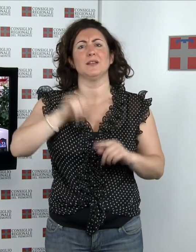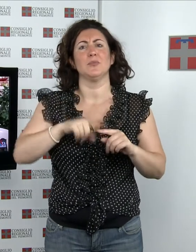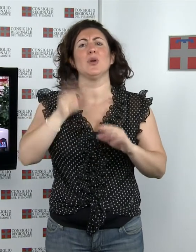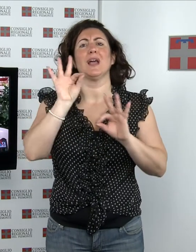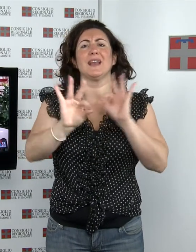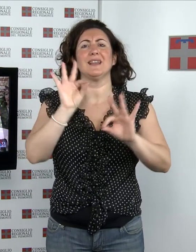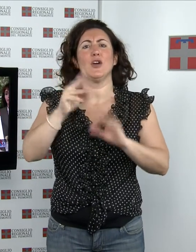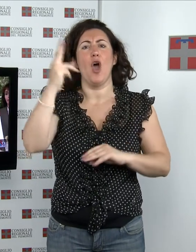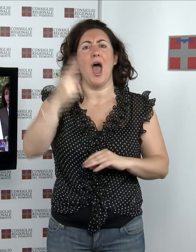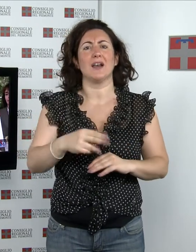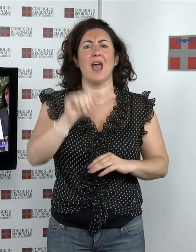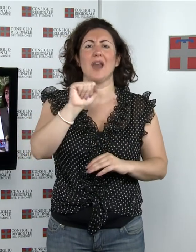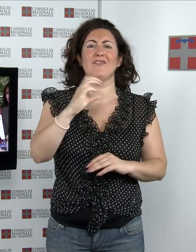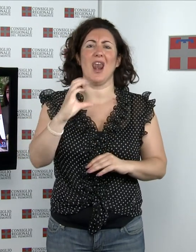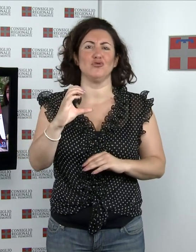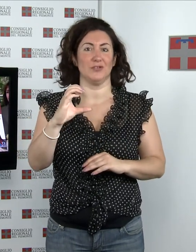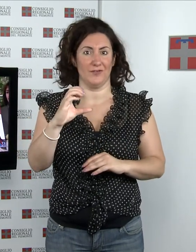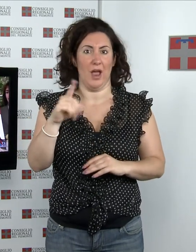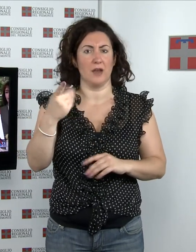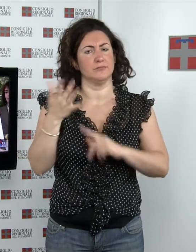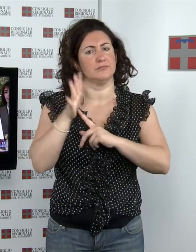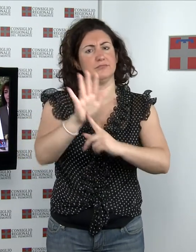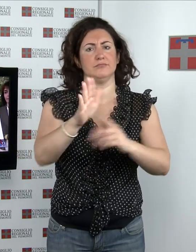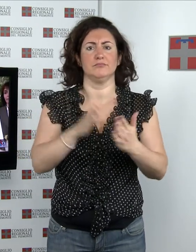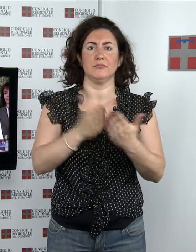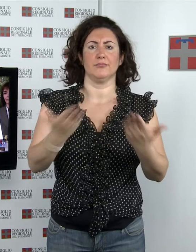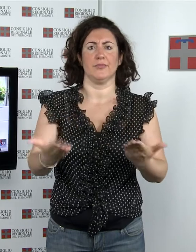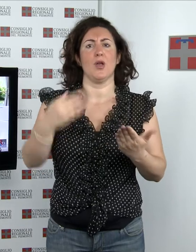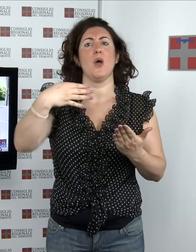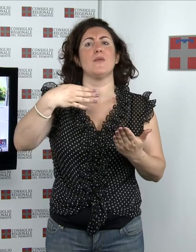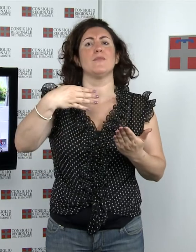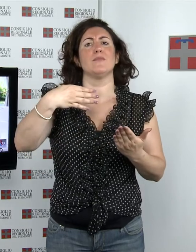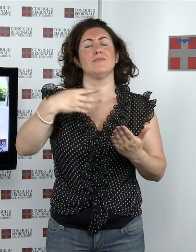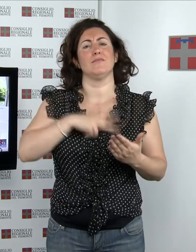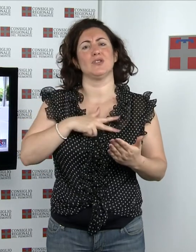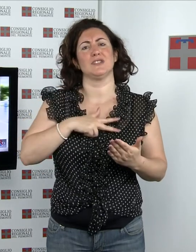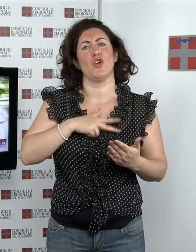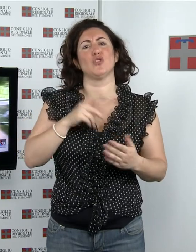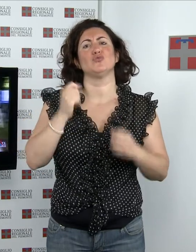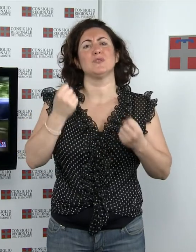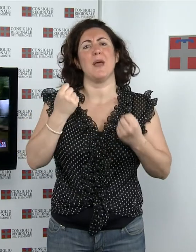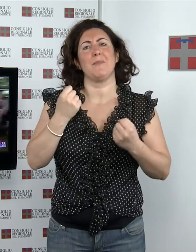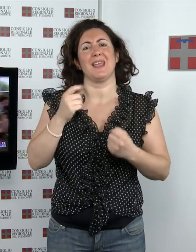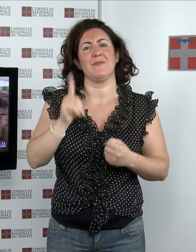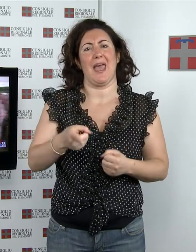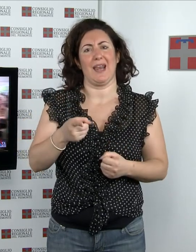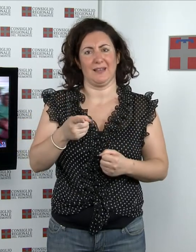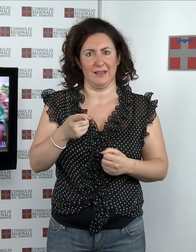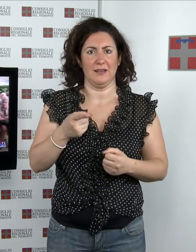cifani hanno presentato il volume di monsignor Giuseppe Ghiberti Marianna Fontanella Beata Maria degli Angeli storia